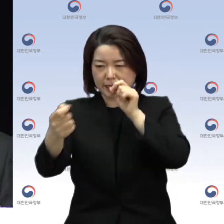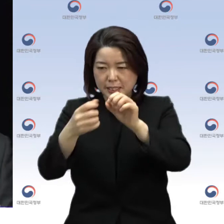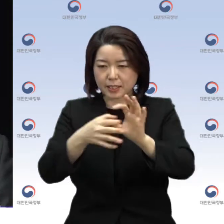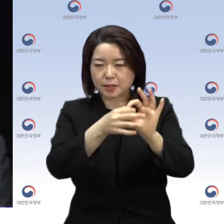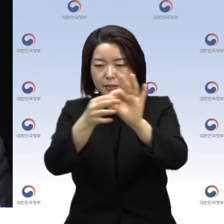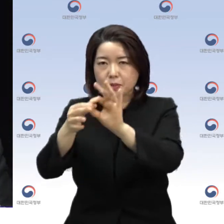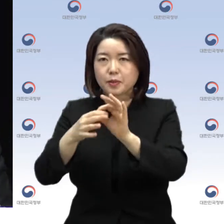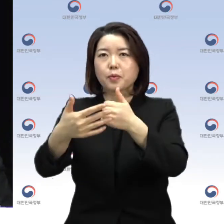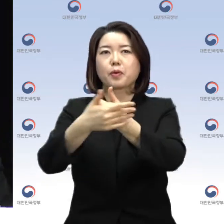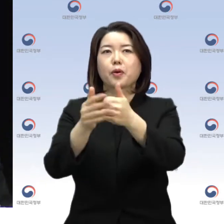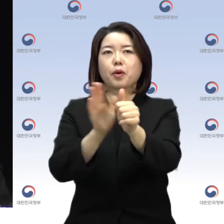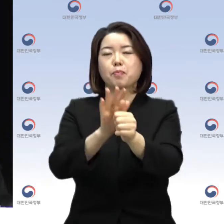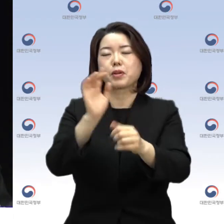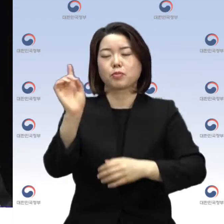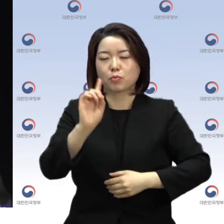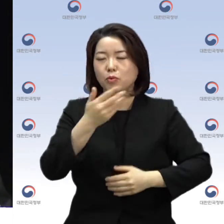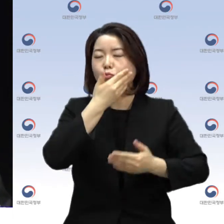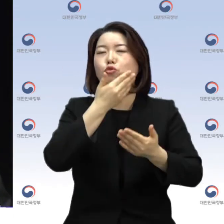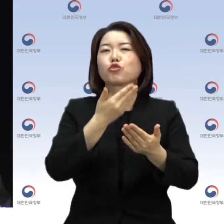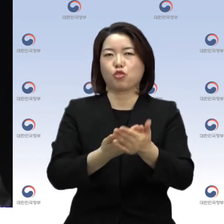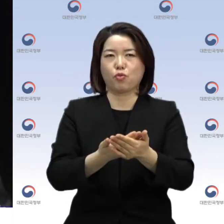무엇보다 중요합니다.